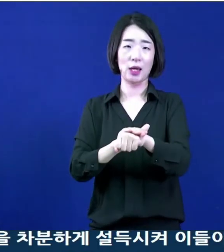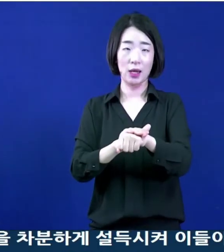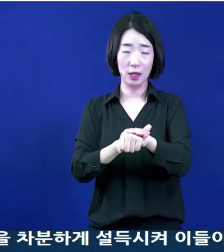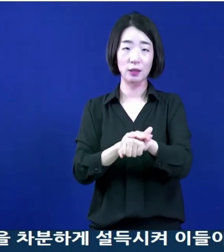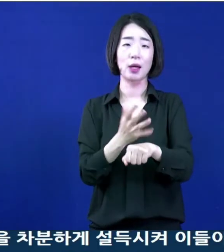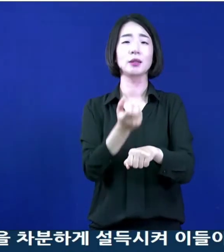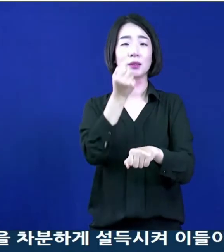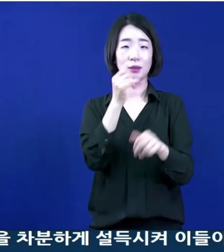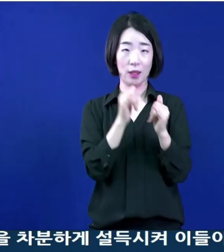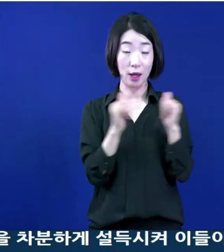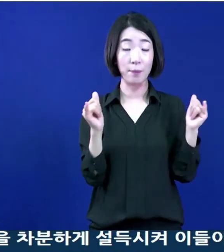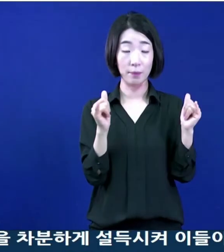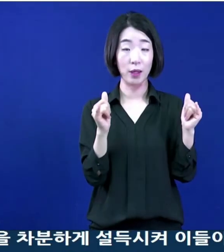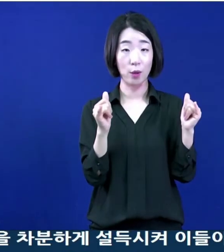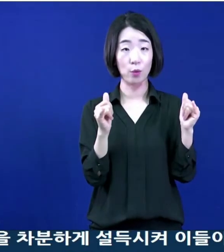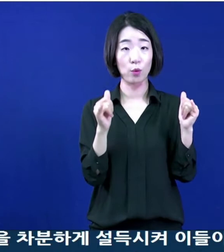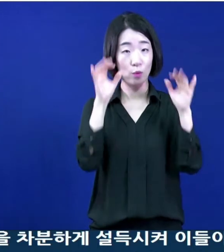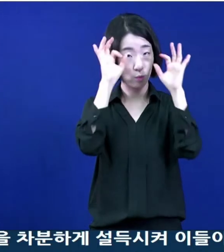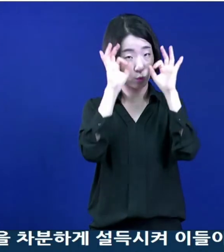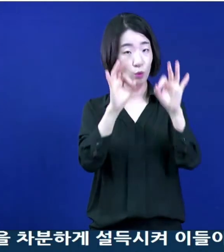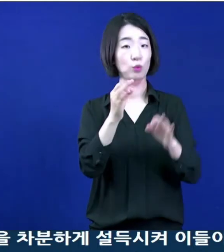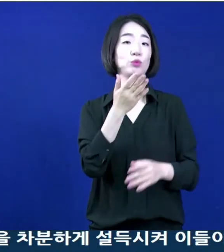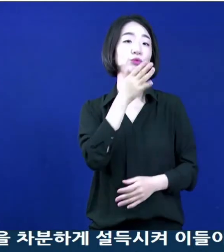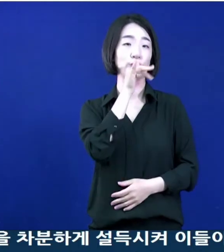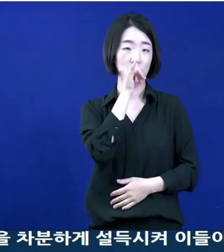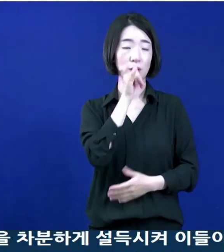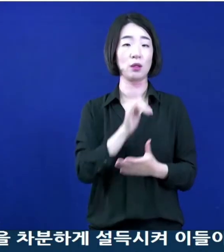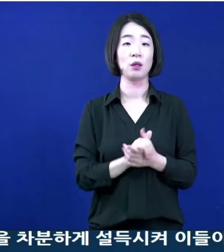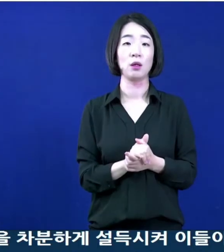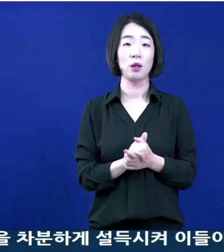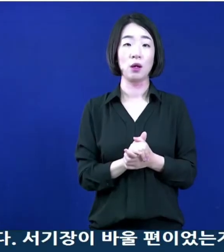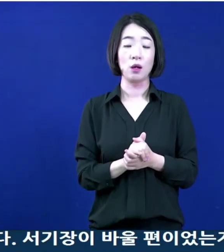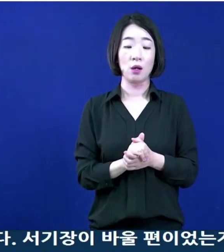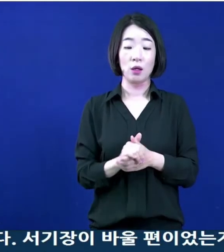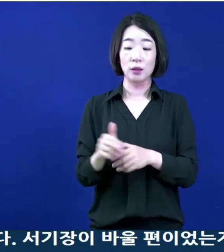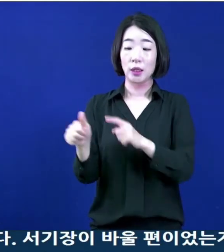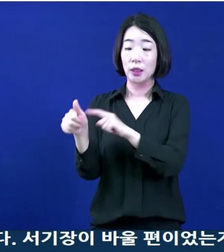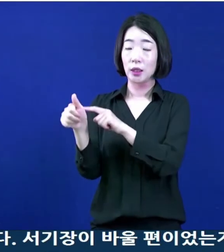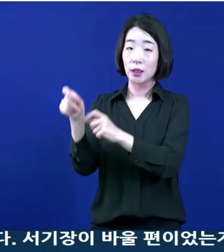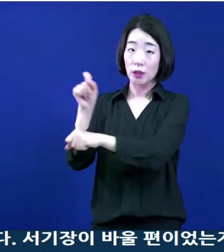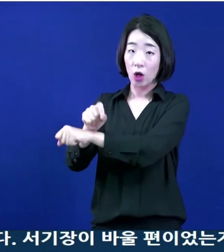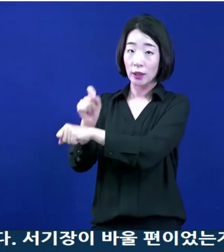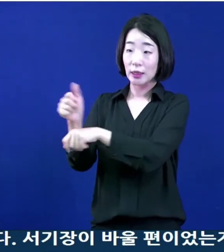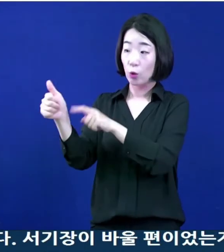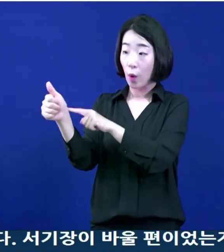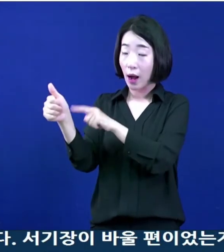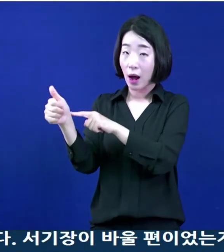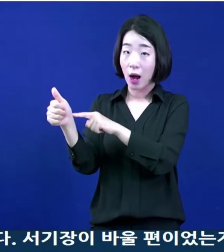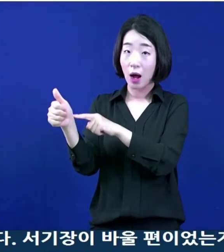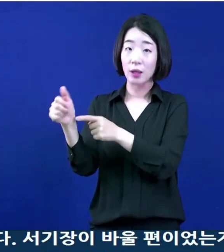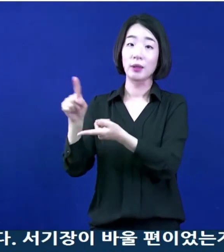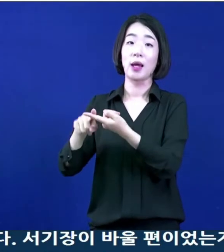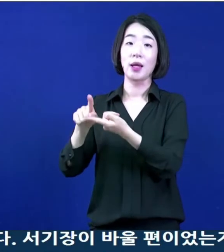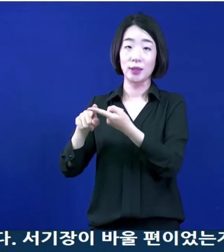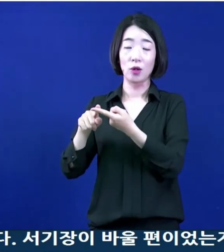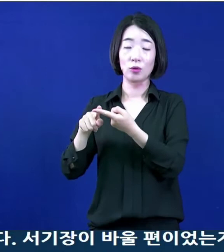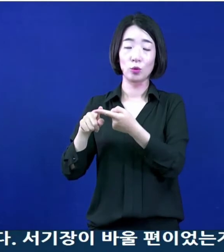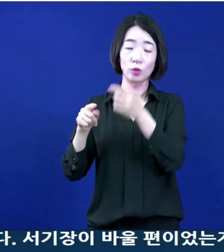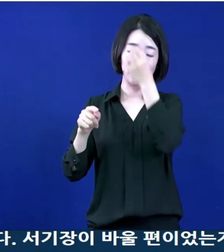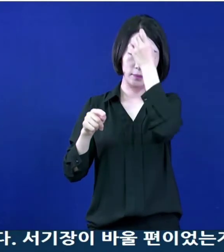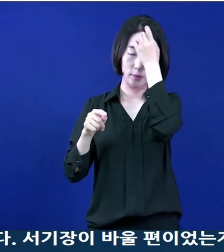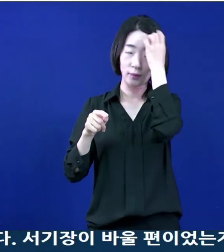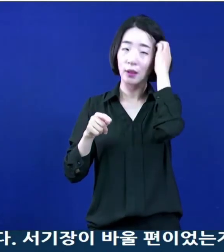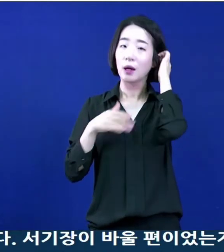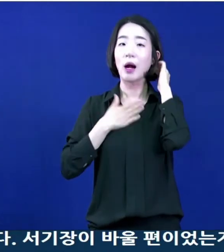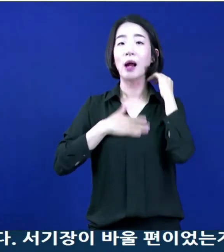서기장이 한 일을 통해서 우리가 배울 수 있는 당시의 정보가 몇 가지 있는데, 이제 그것만 짚으면 오늘 일단